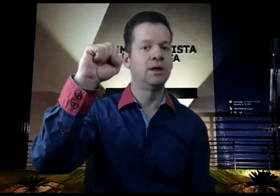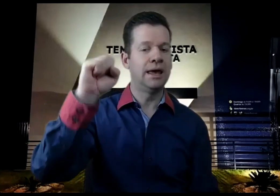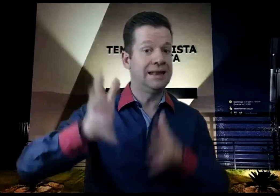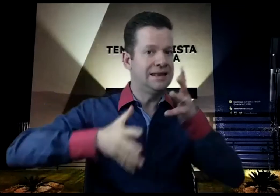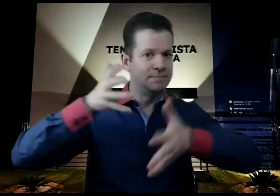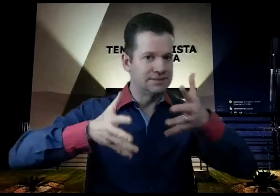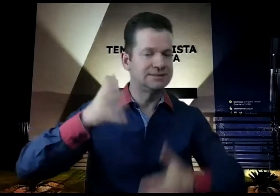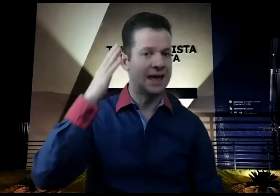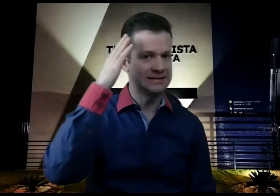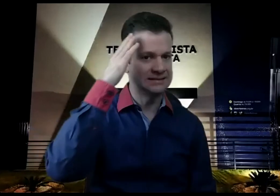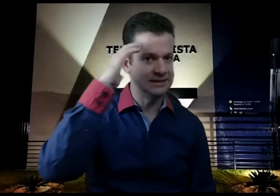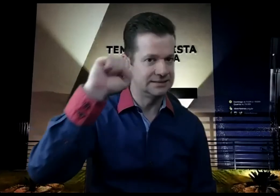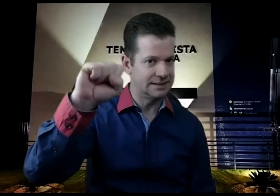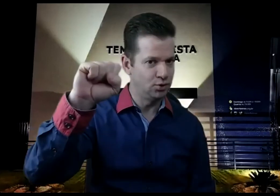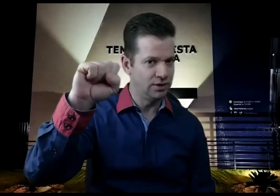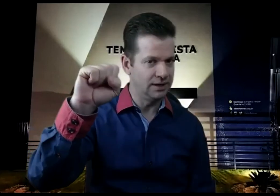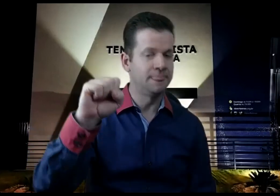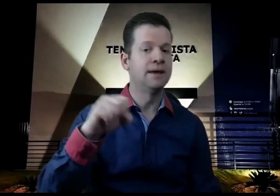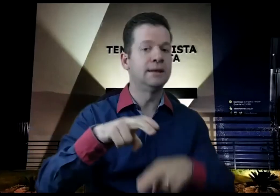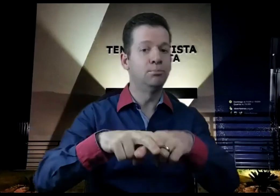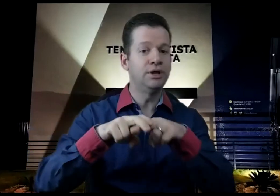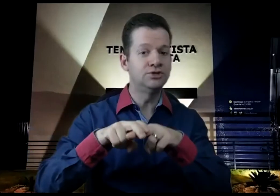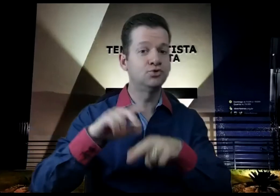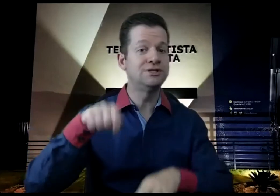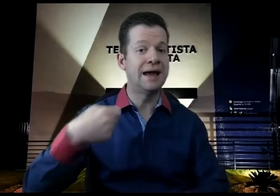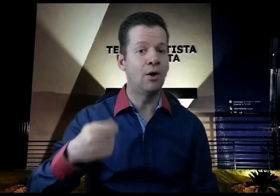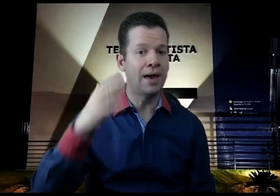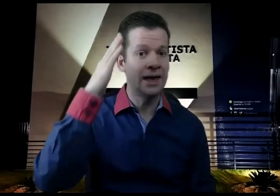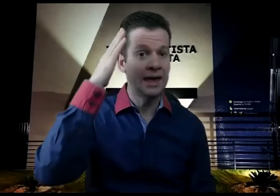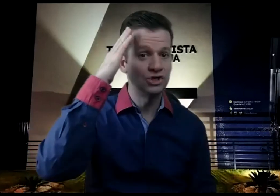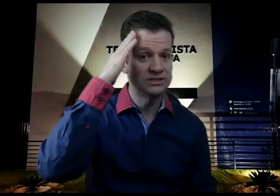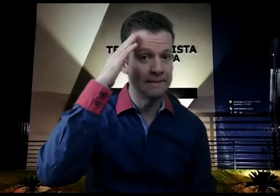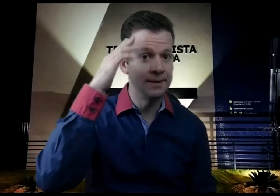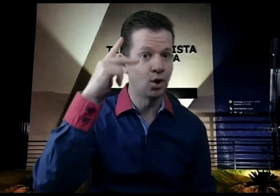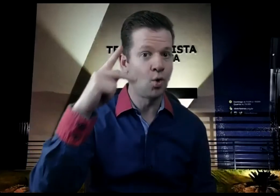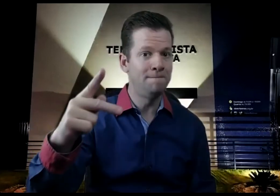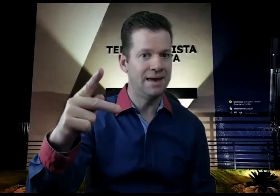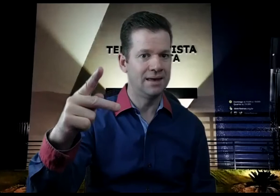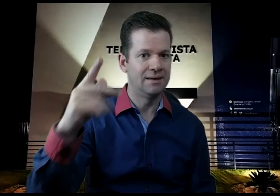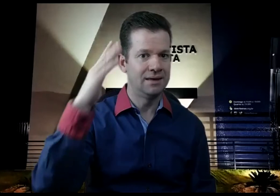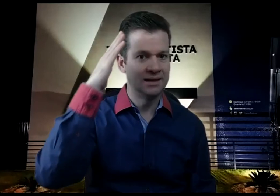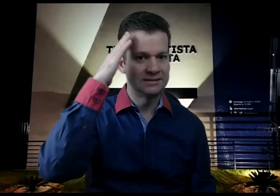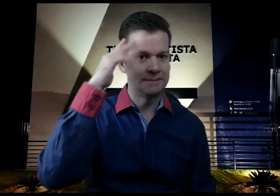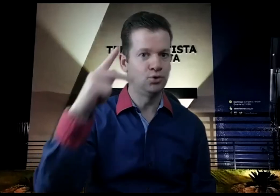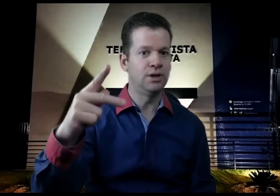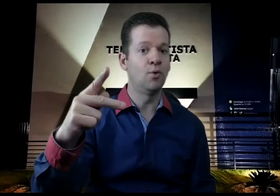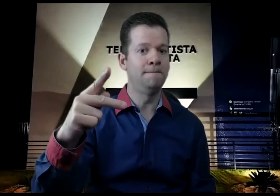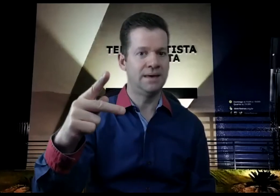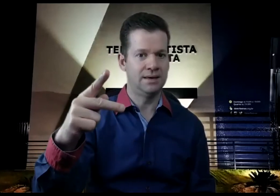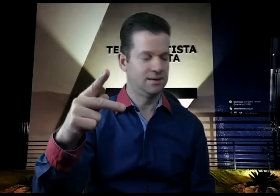em Libras é assim, sabedoria. Então, por isso, o sinal é de saber com P. Sabedoria com P.